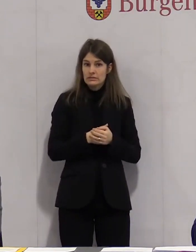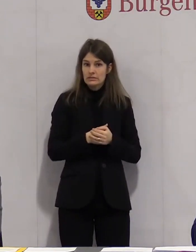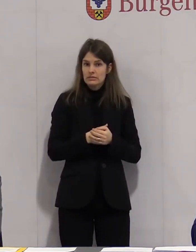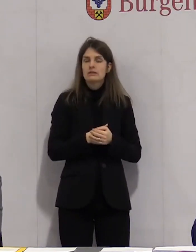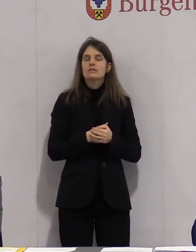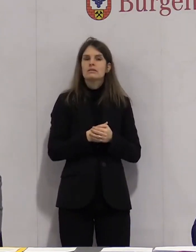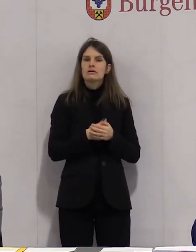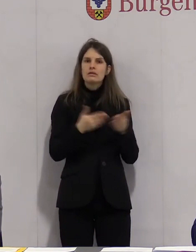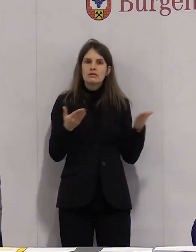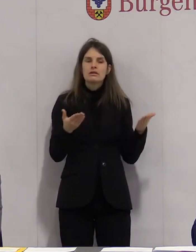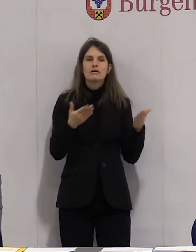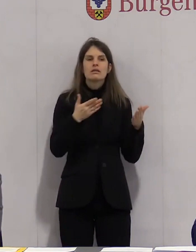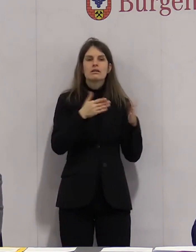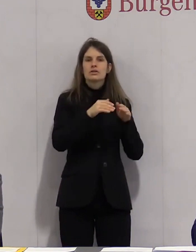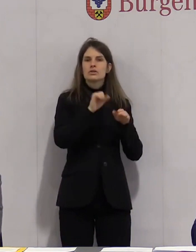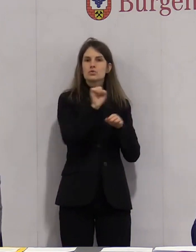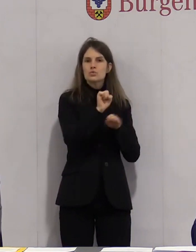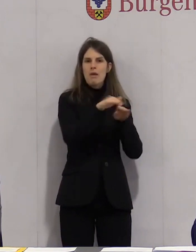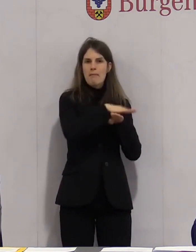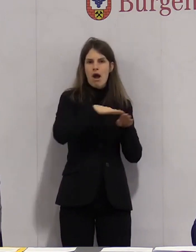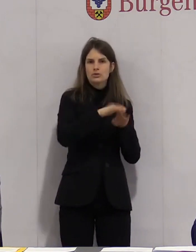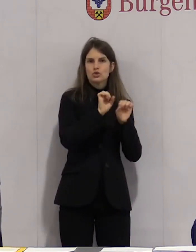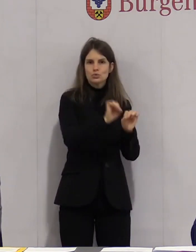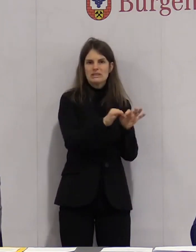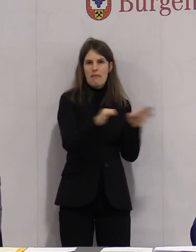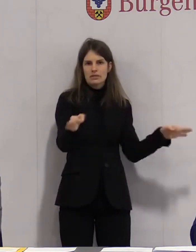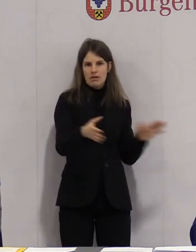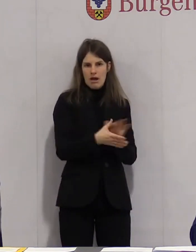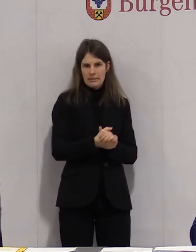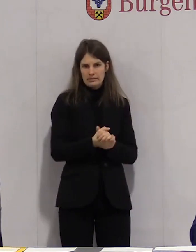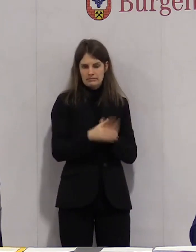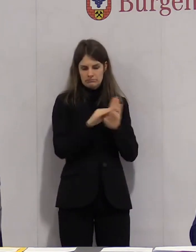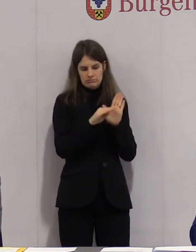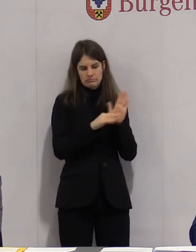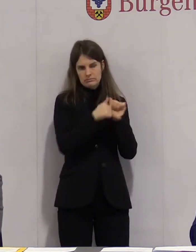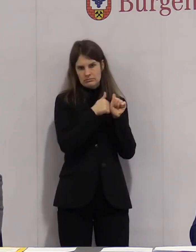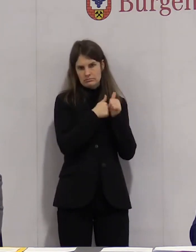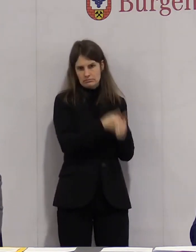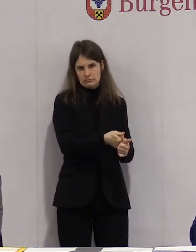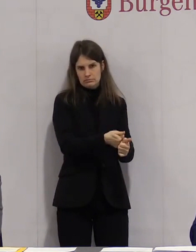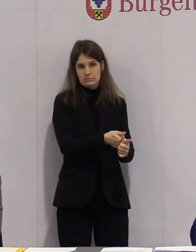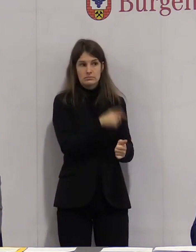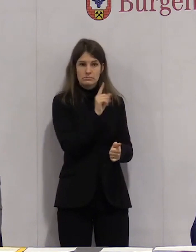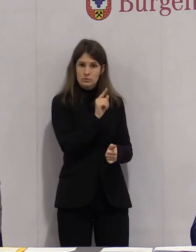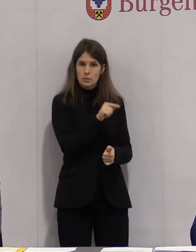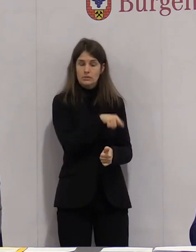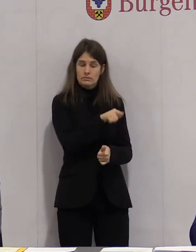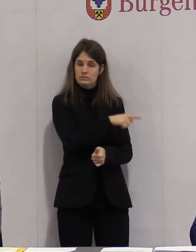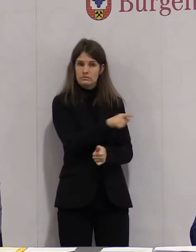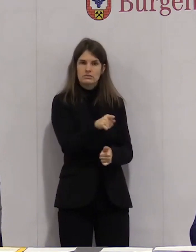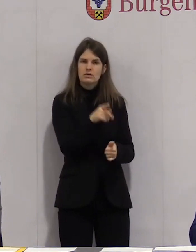in dem vor den zu vermerkt es geht also darum dieses zwingend notwendige